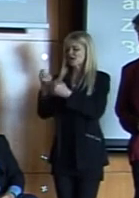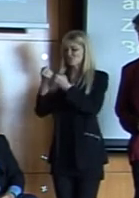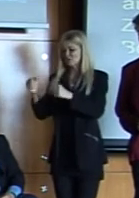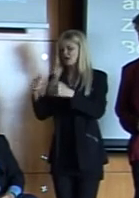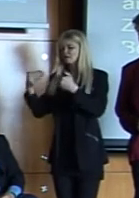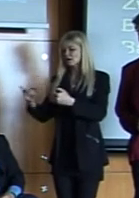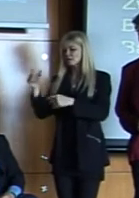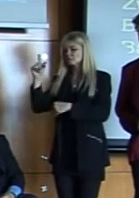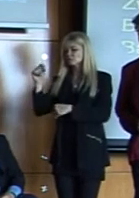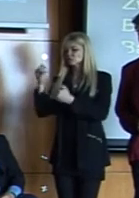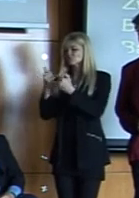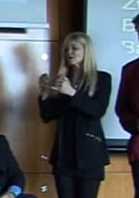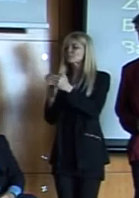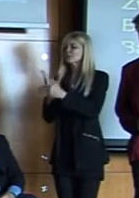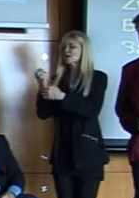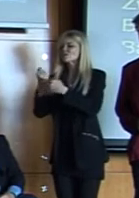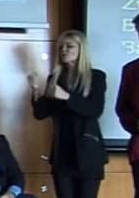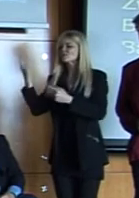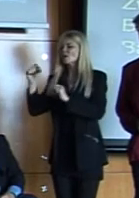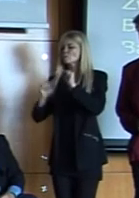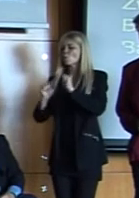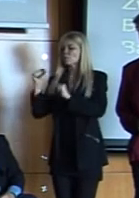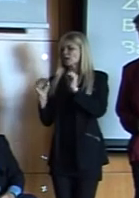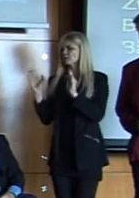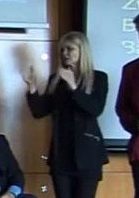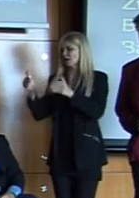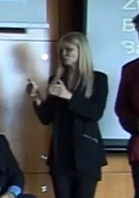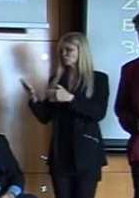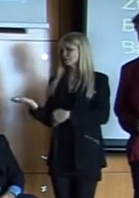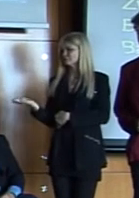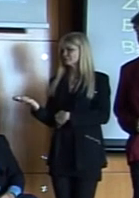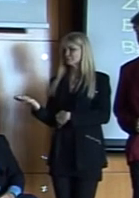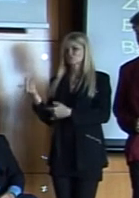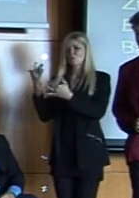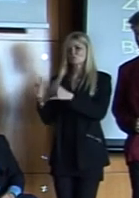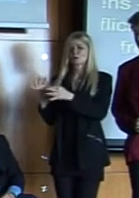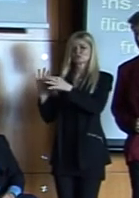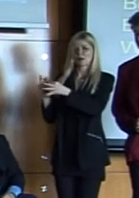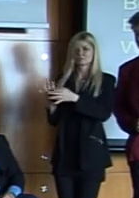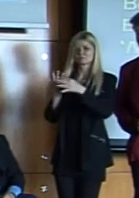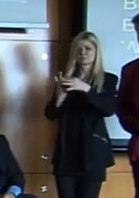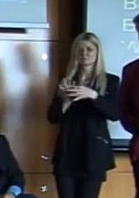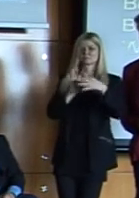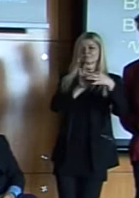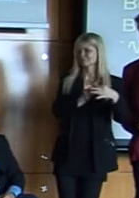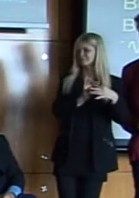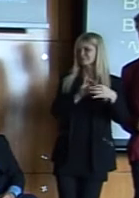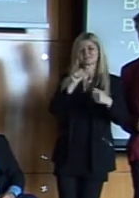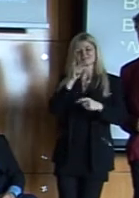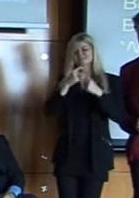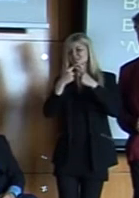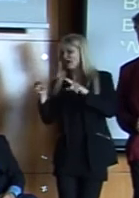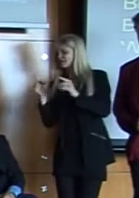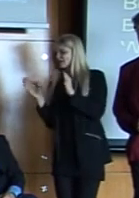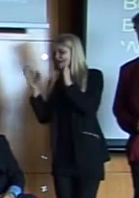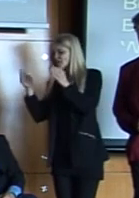barrierefrei für Menschen, die Mobilitätseinschränkungen haben. Es wird nicht über andere Einschränkungen, nicht über